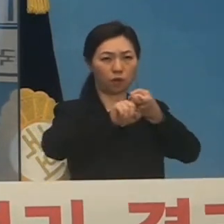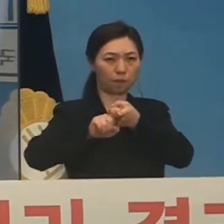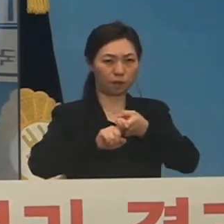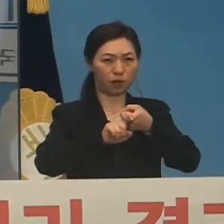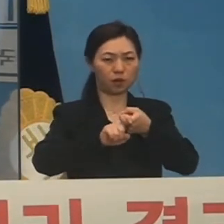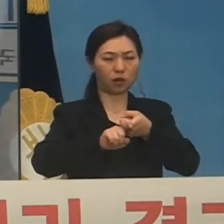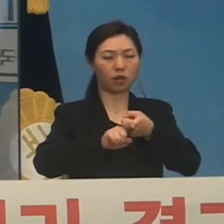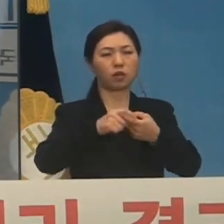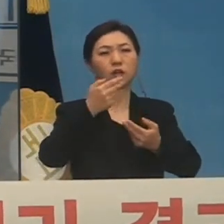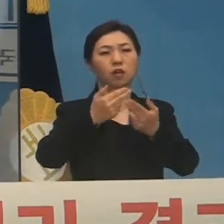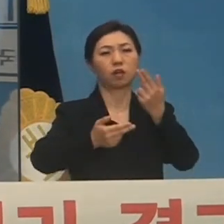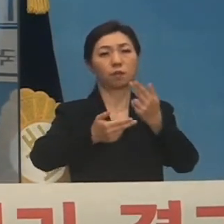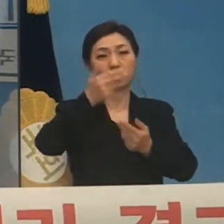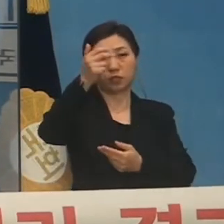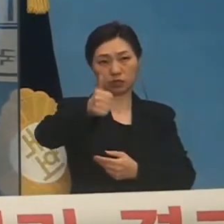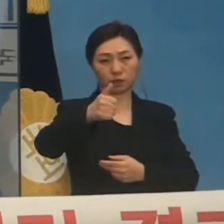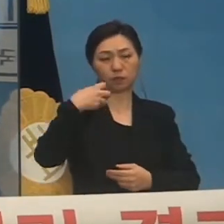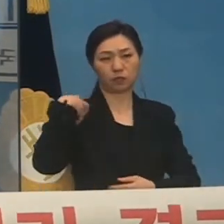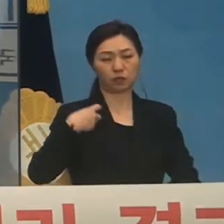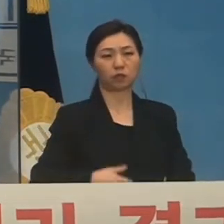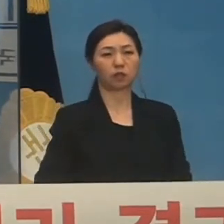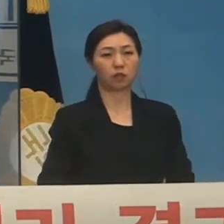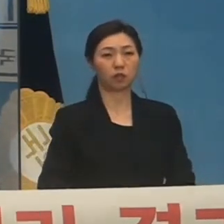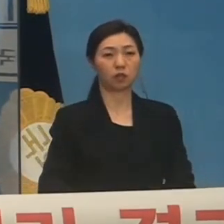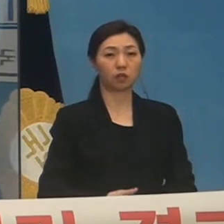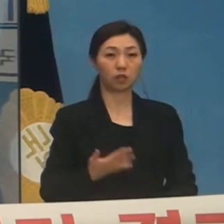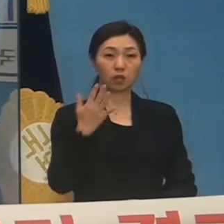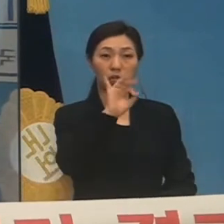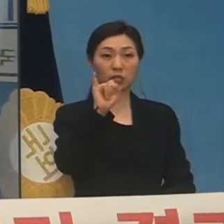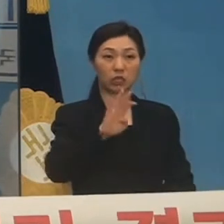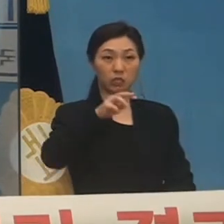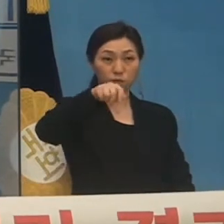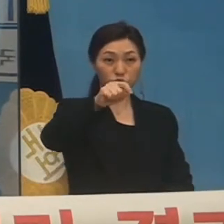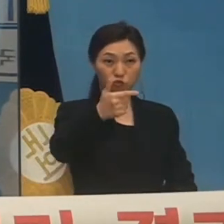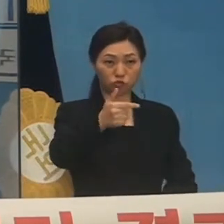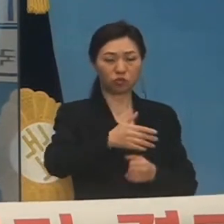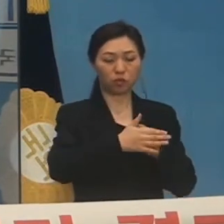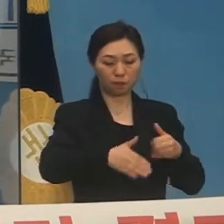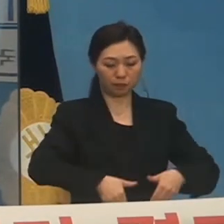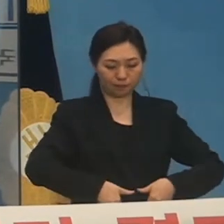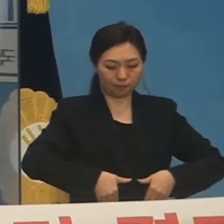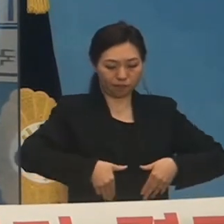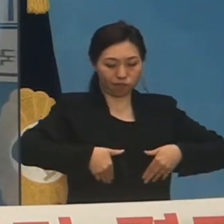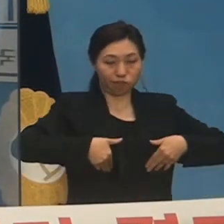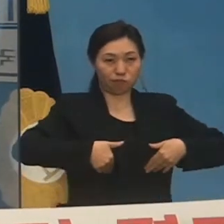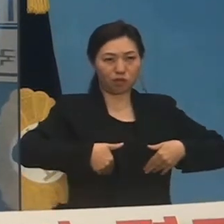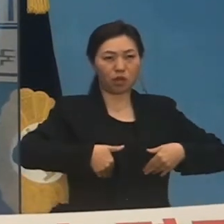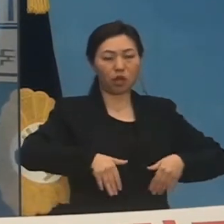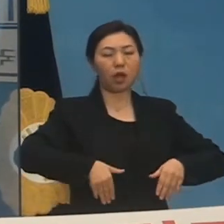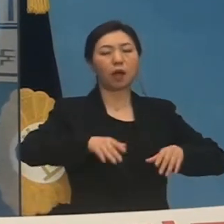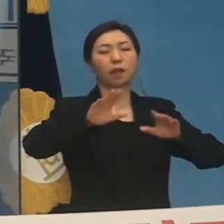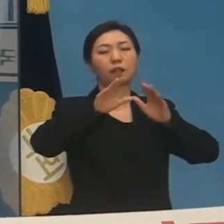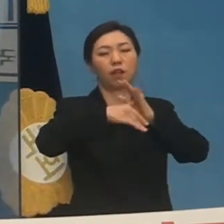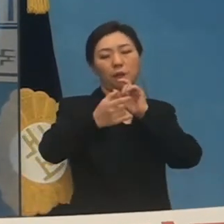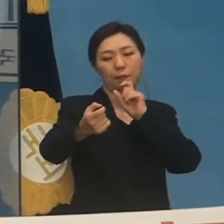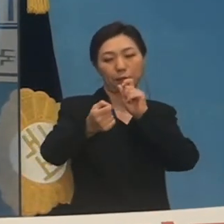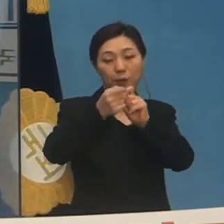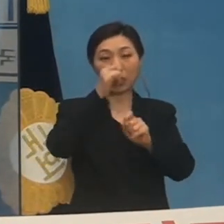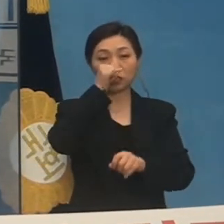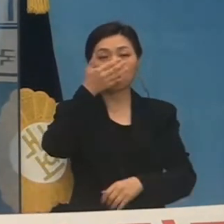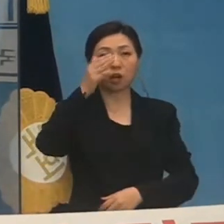엊그제 입춘이 지나며 날씨가 많이 따뜻해져서 봄이 곧 자고오락합니다. 그러나